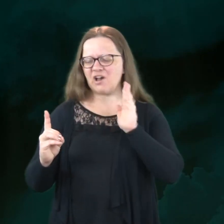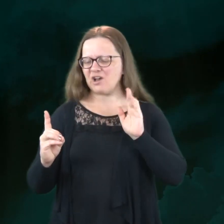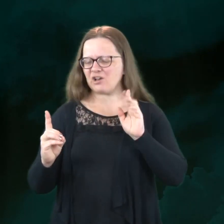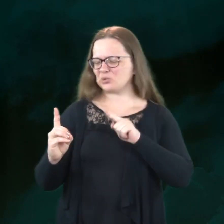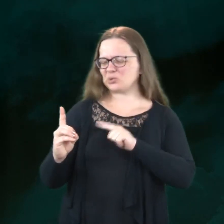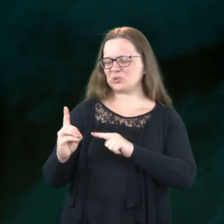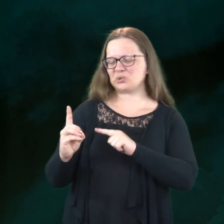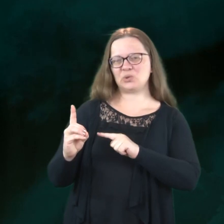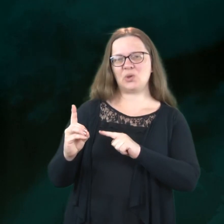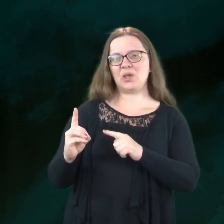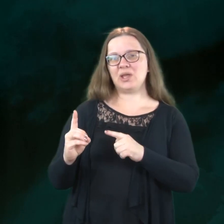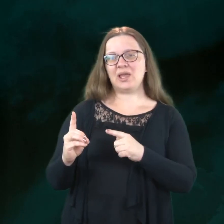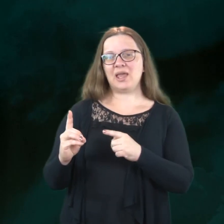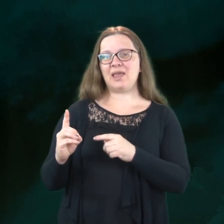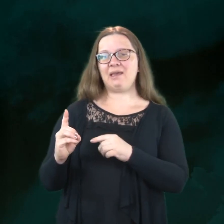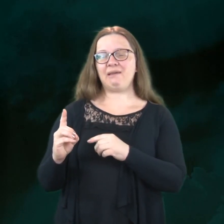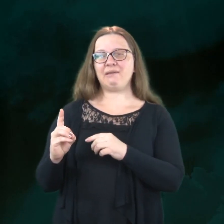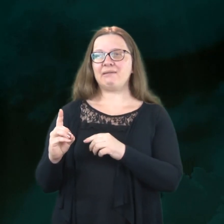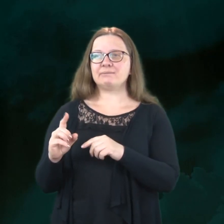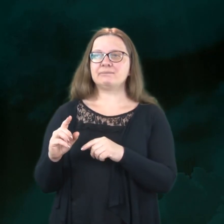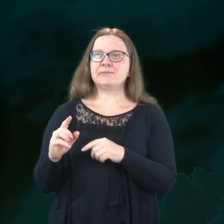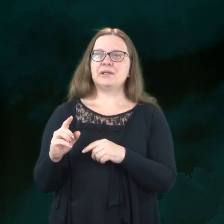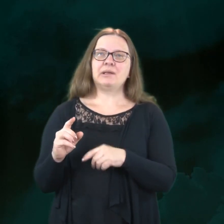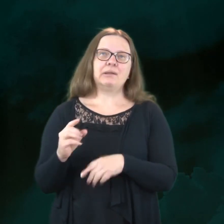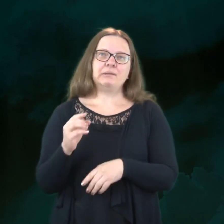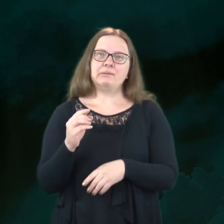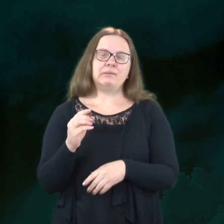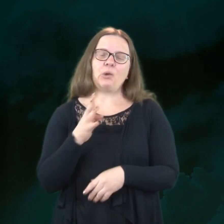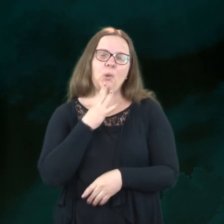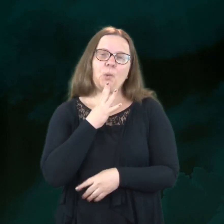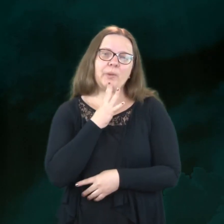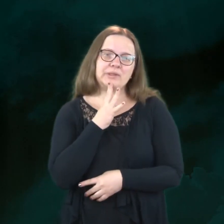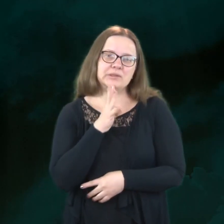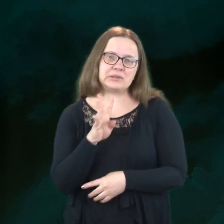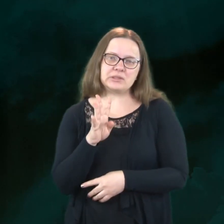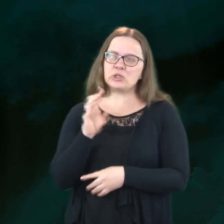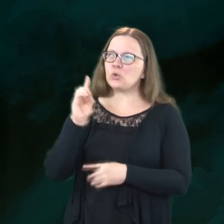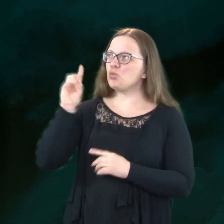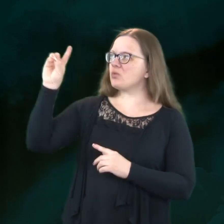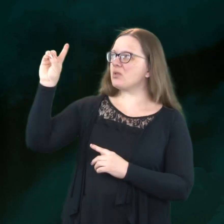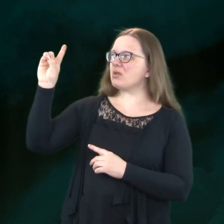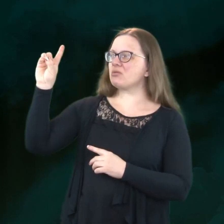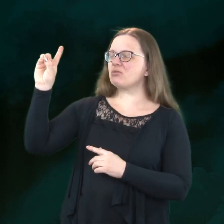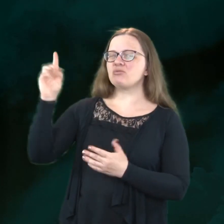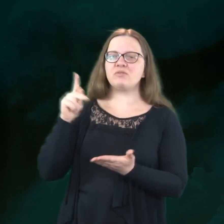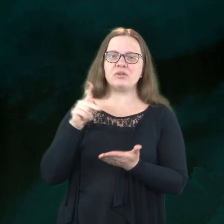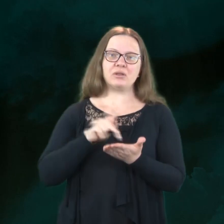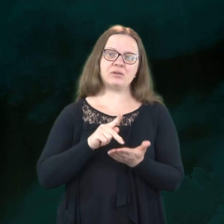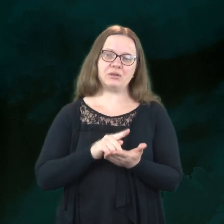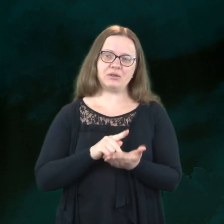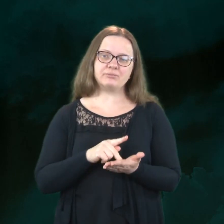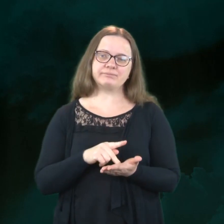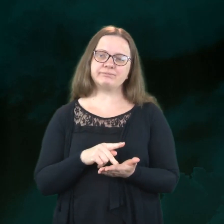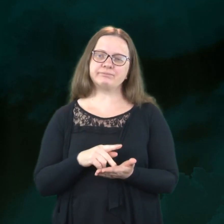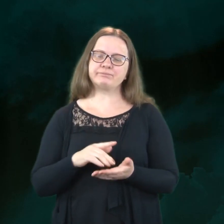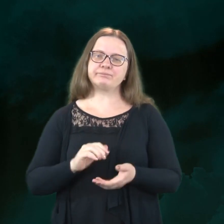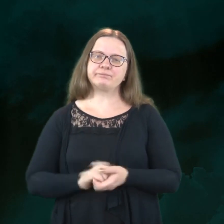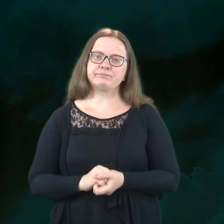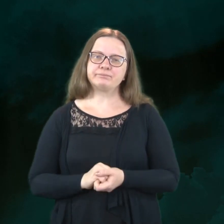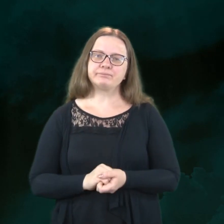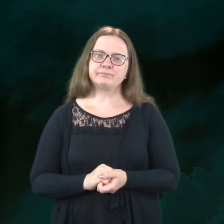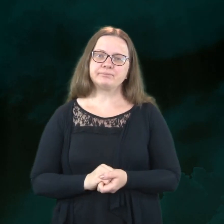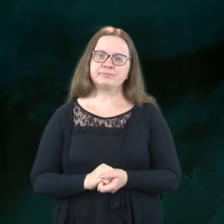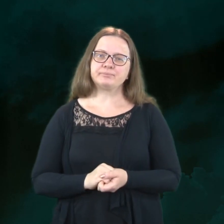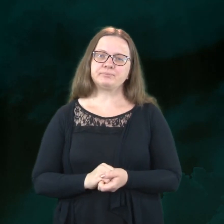existe esse conceito. O conceito é para o homem. Os deuses são para o homem, para favorecer o homem, né? Por isso